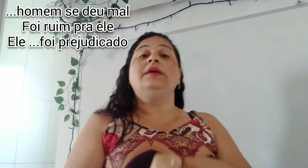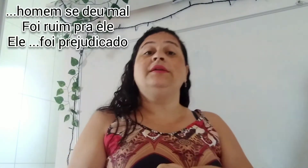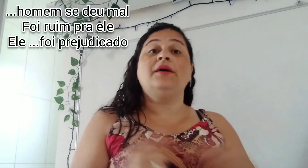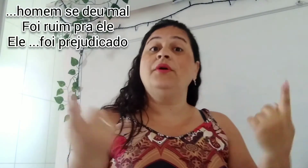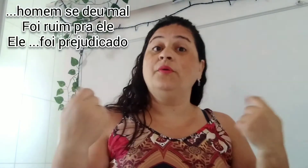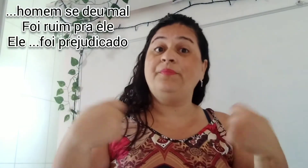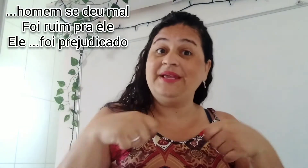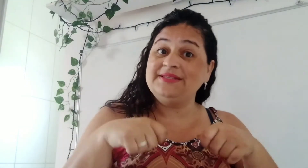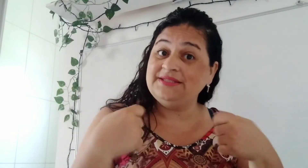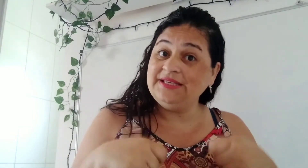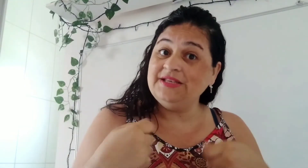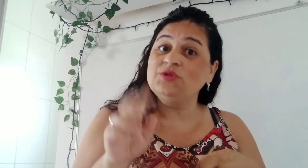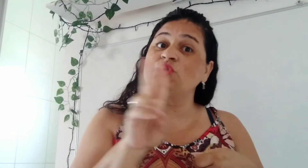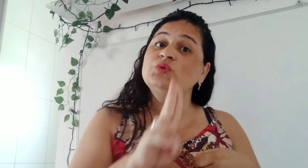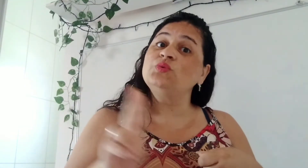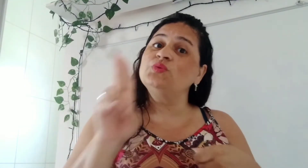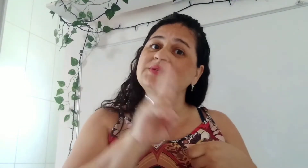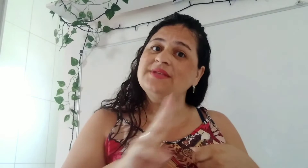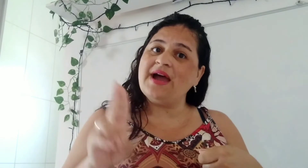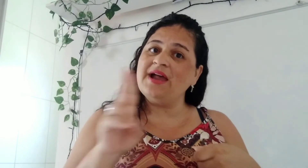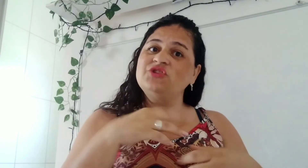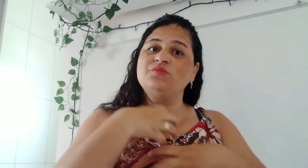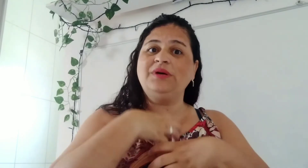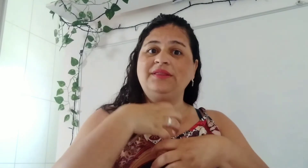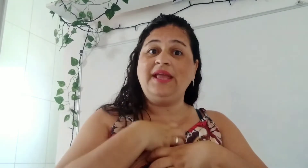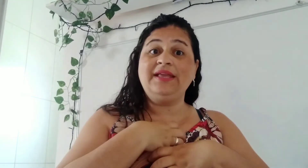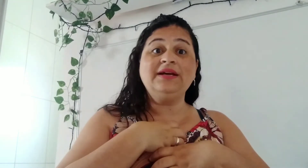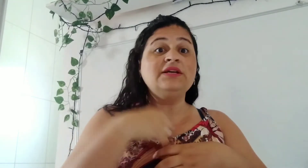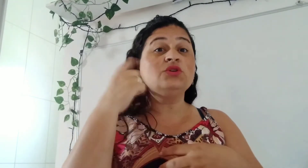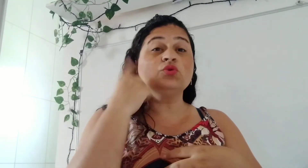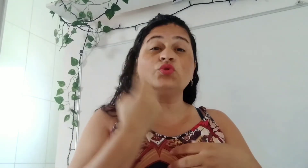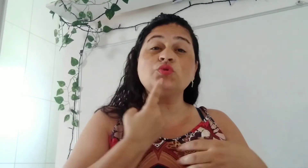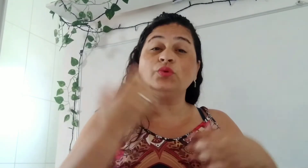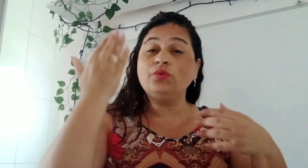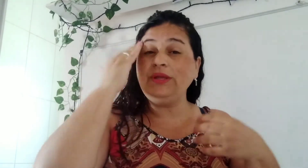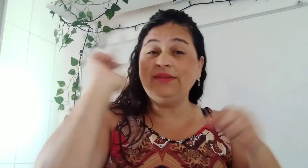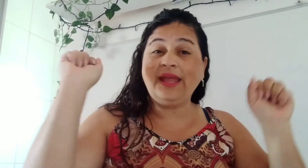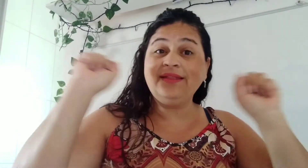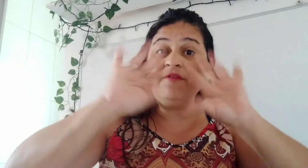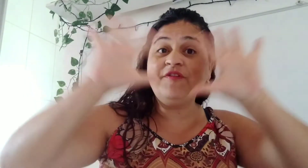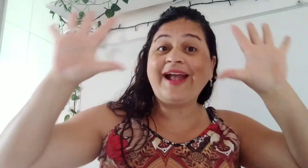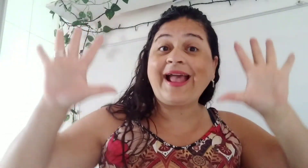Então, eu preciso usar de maneira que o surdo entenda e fique